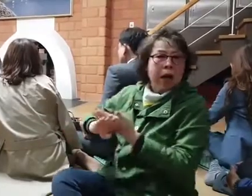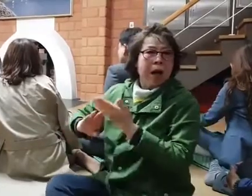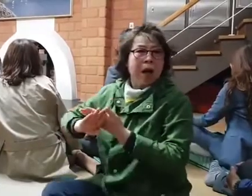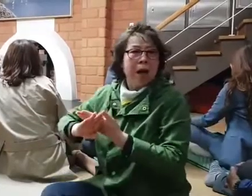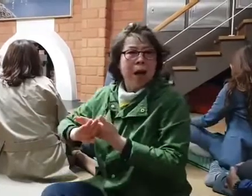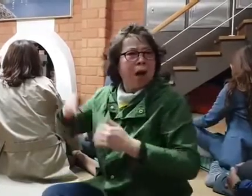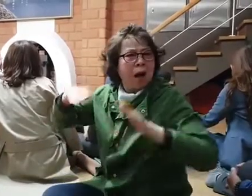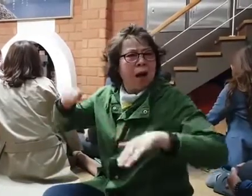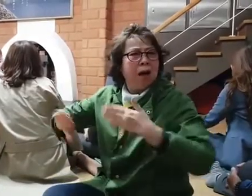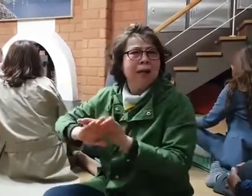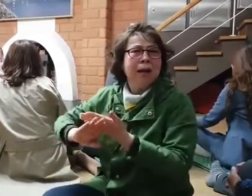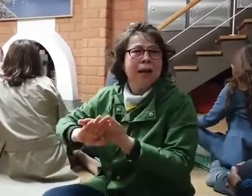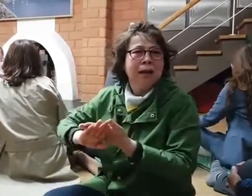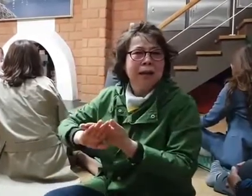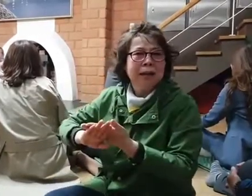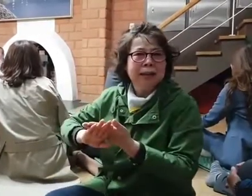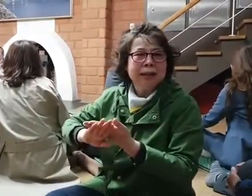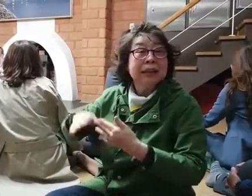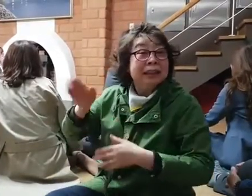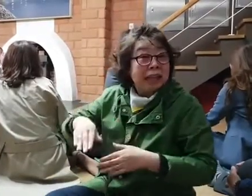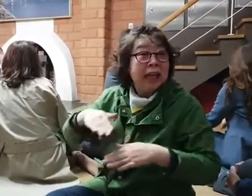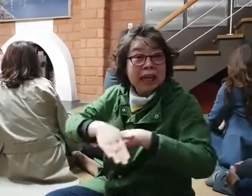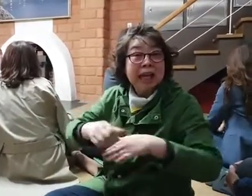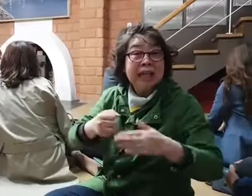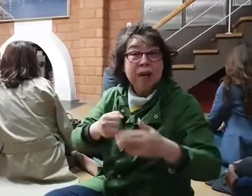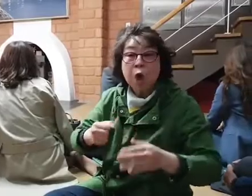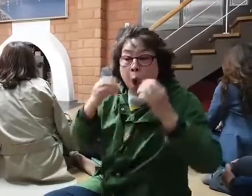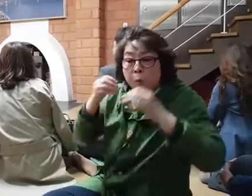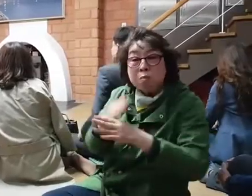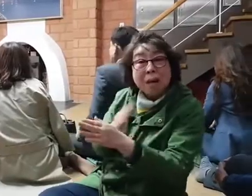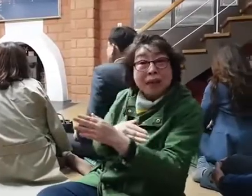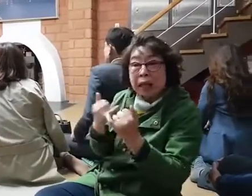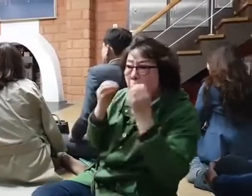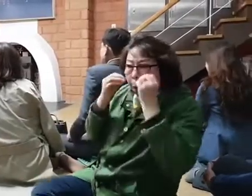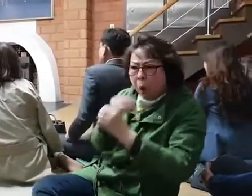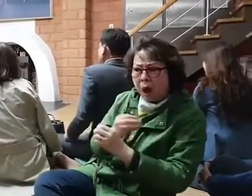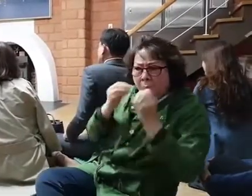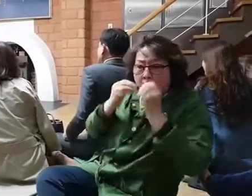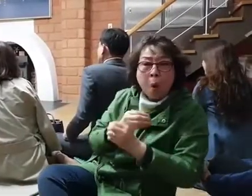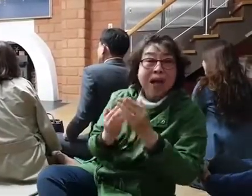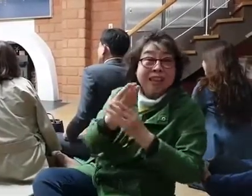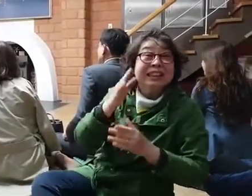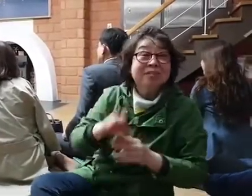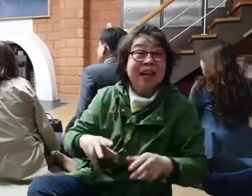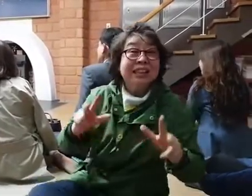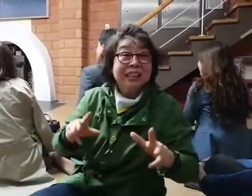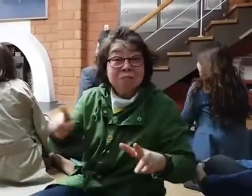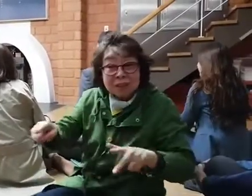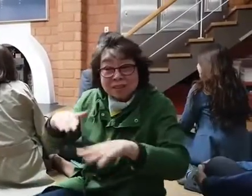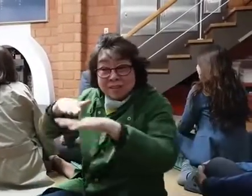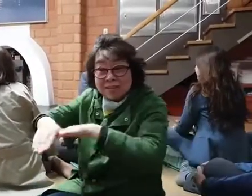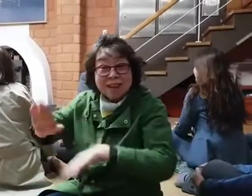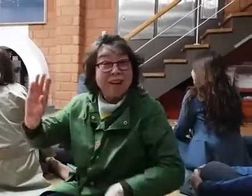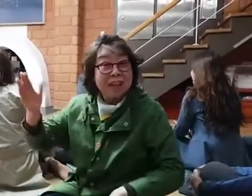엄청나게 다르죠. 근데 그래서 우리가 오해할 수 있는 것이고 근데 지금 이제 그렇게